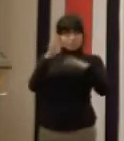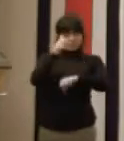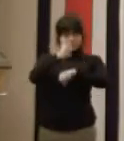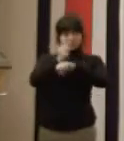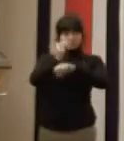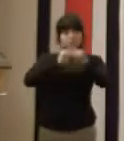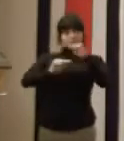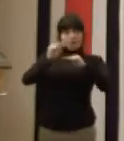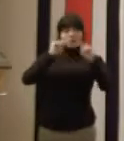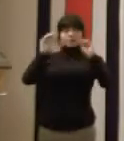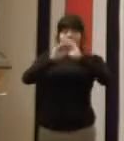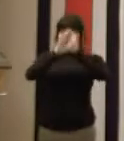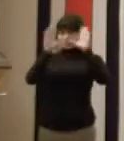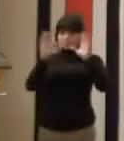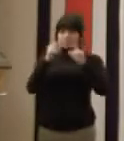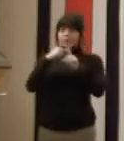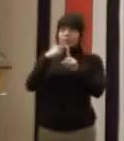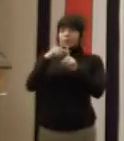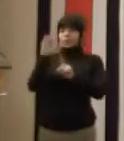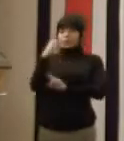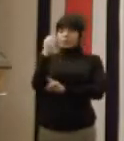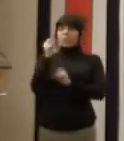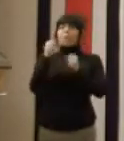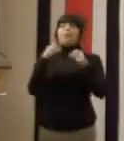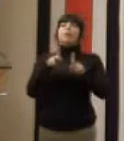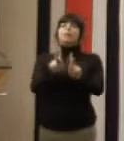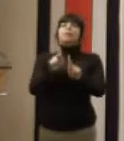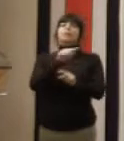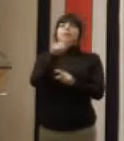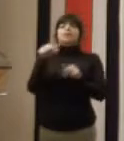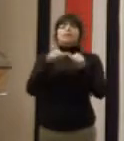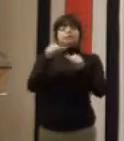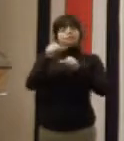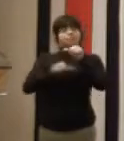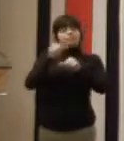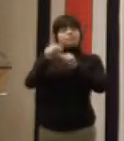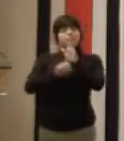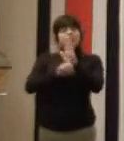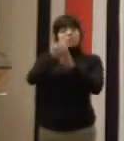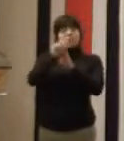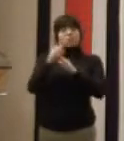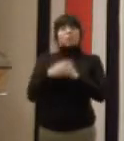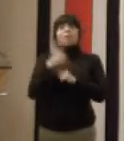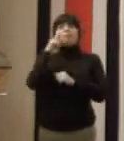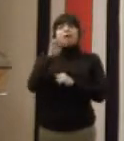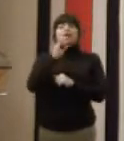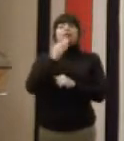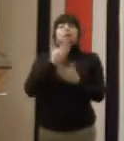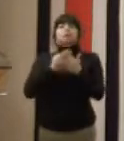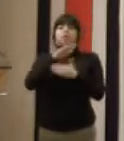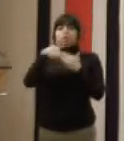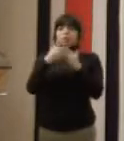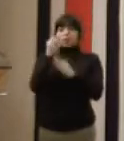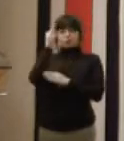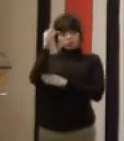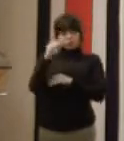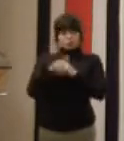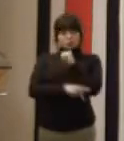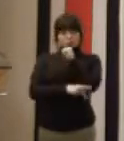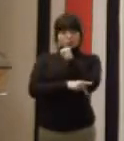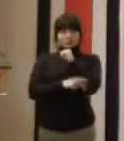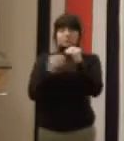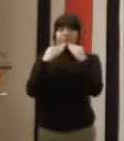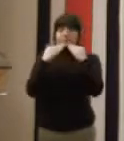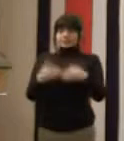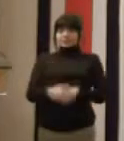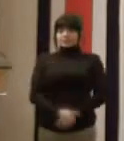en una negociación transparente y positiva que les permite seguir desarrollándose por el bien del futuro del país.